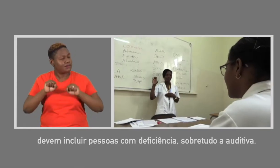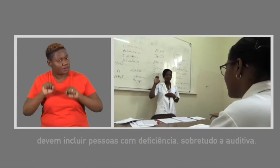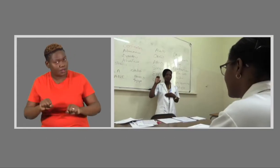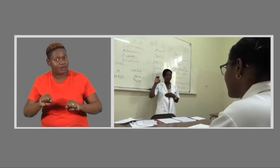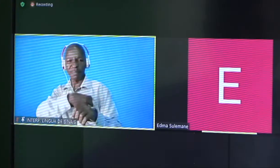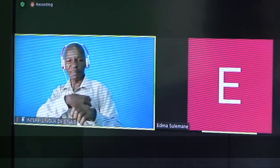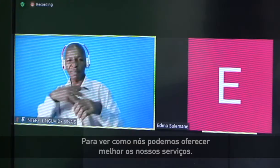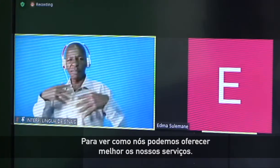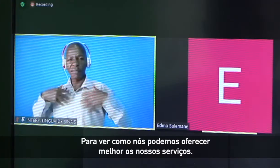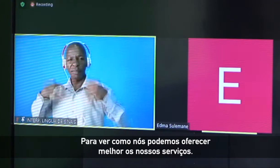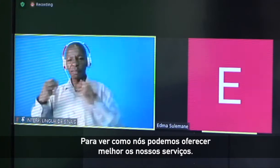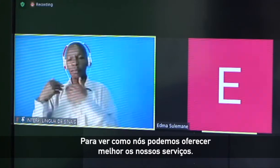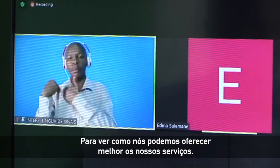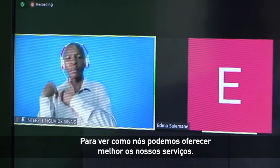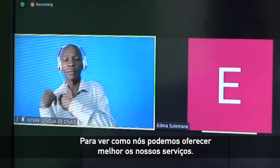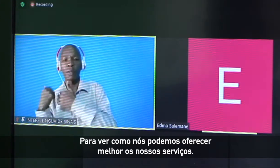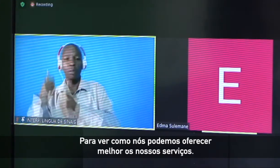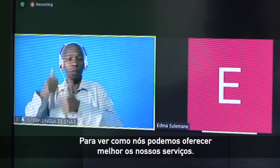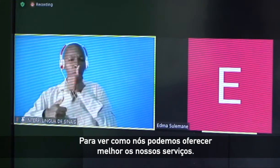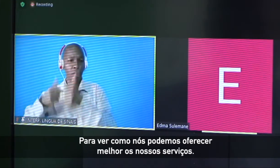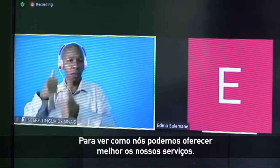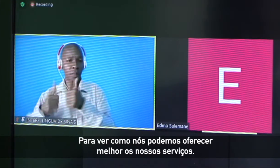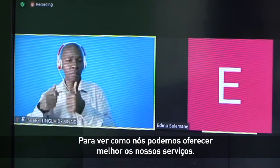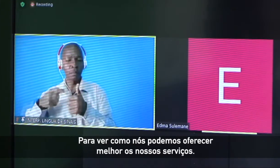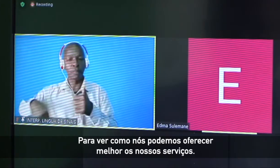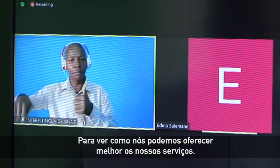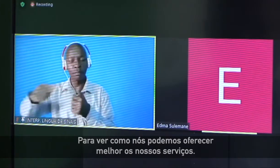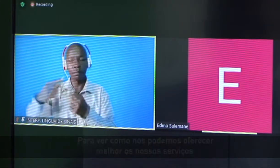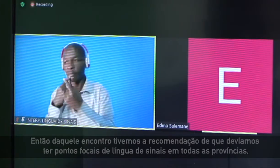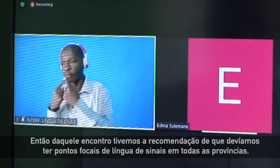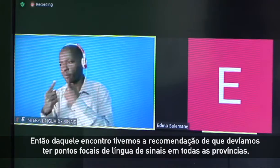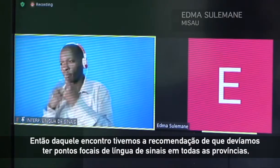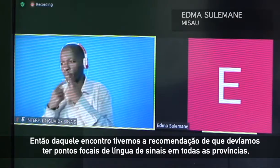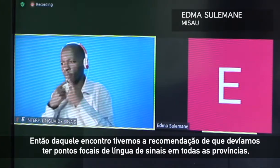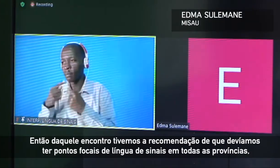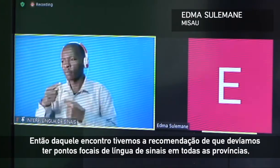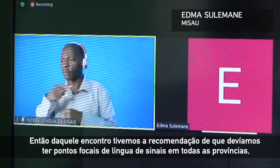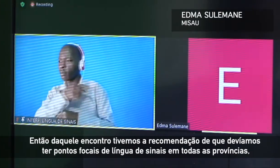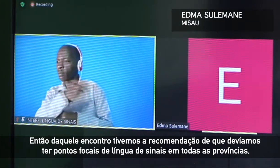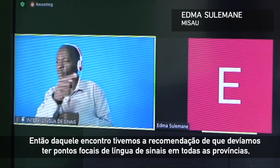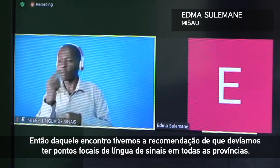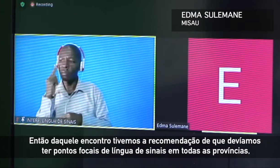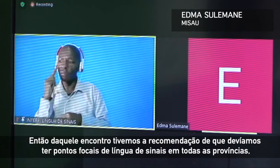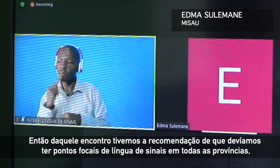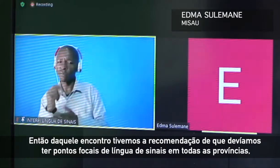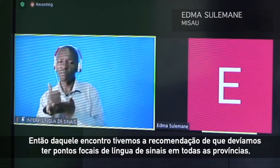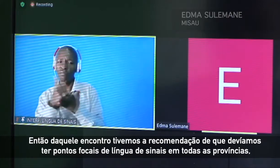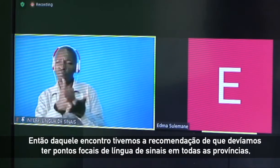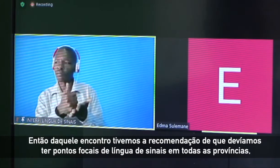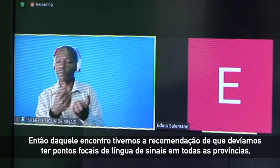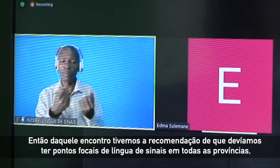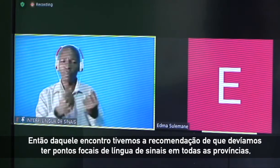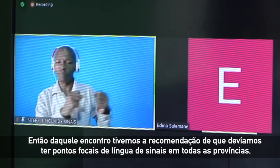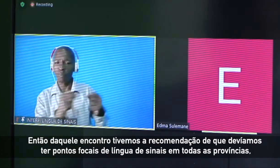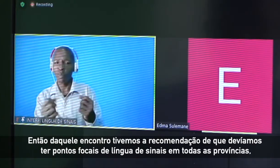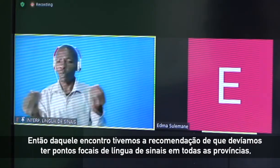auditiva. Para poder ver como nós podemos oferecer melhor os nossos serviços. Então, daquele encontro, tivemos a